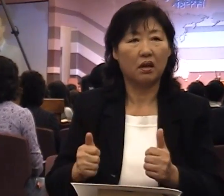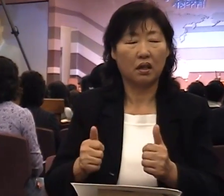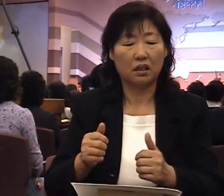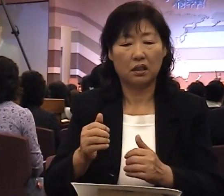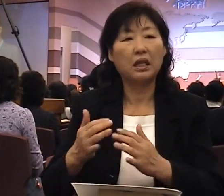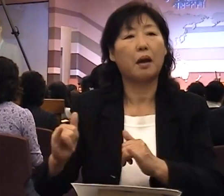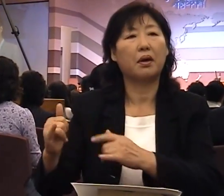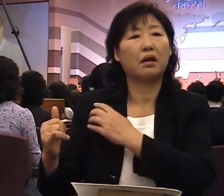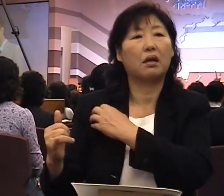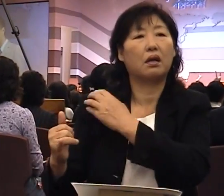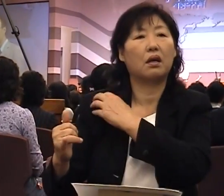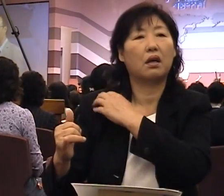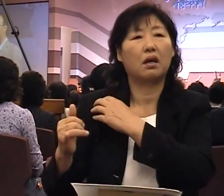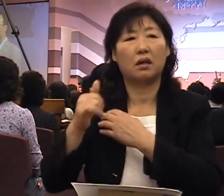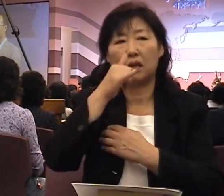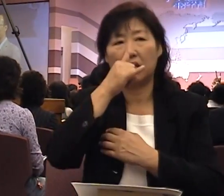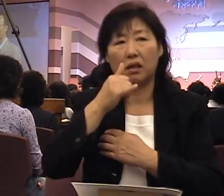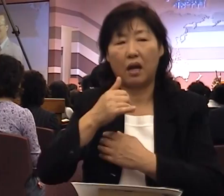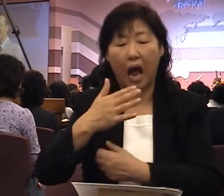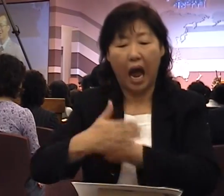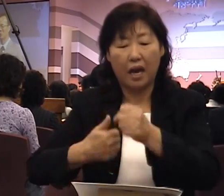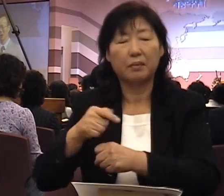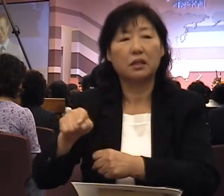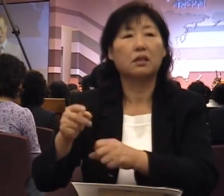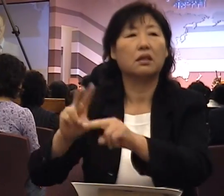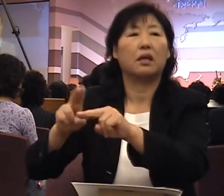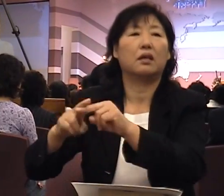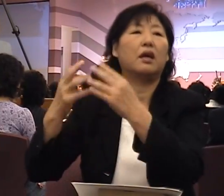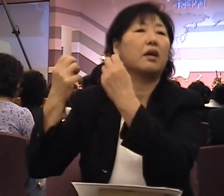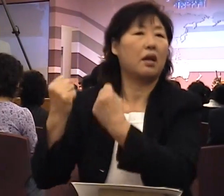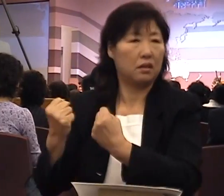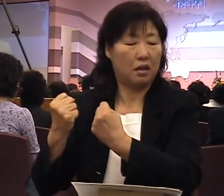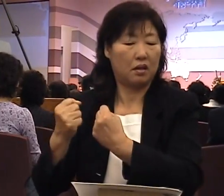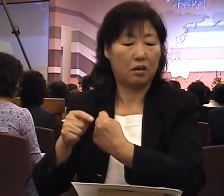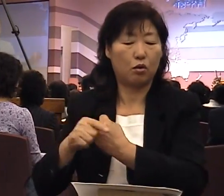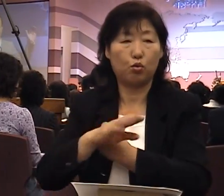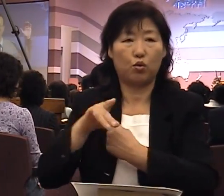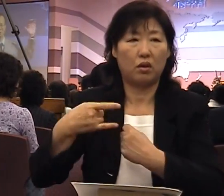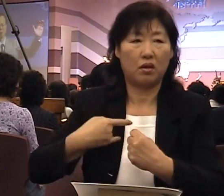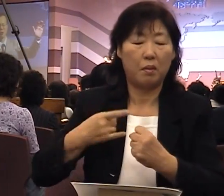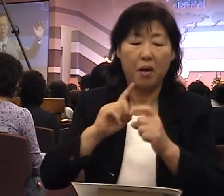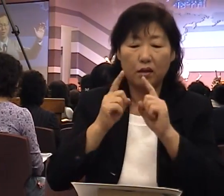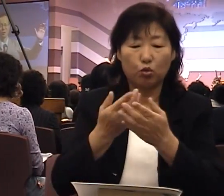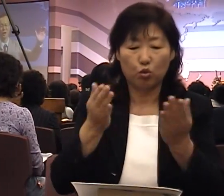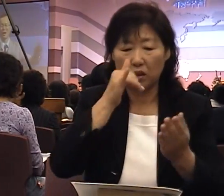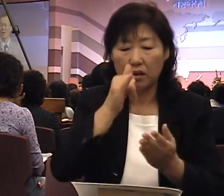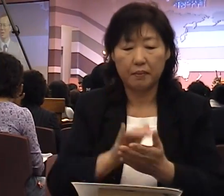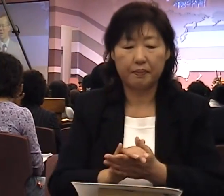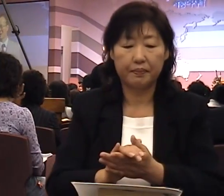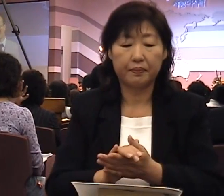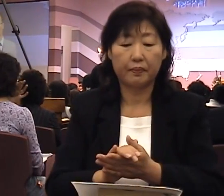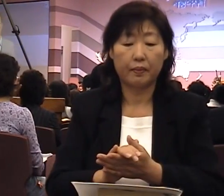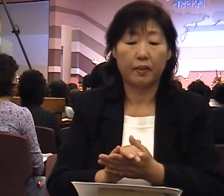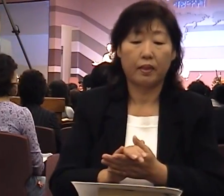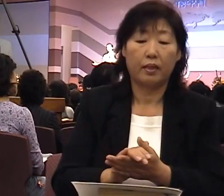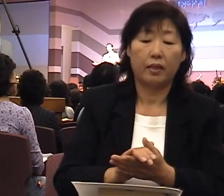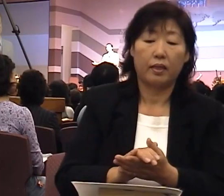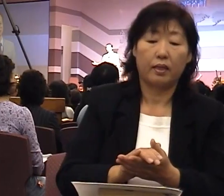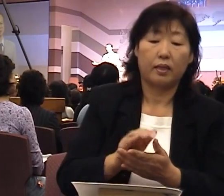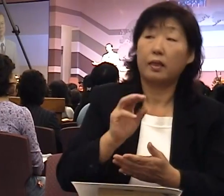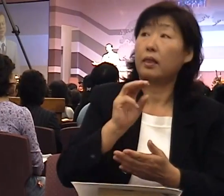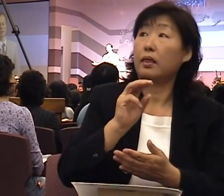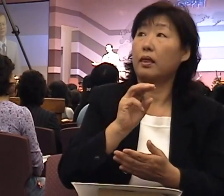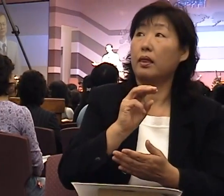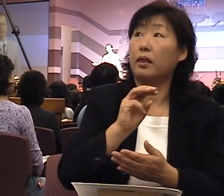성경은 하나님이 그러한 자리에 계신다는 것을 우리에게 말씀해 주시고 있습니다. Man proposes, God